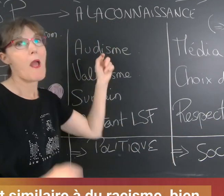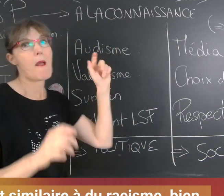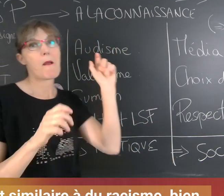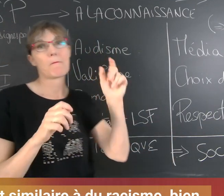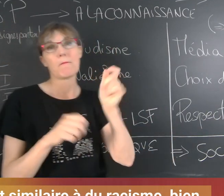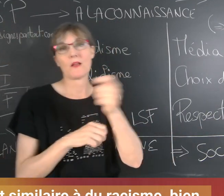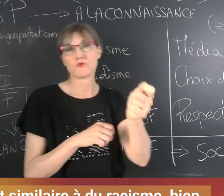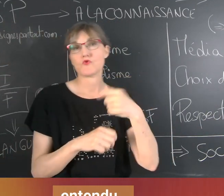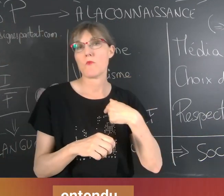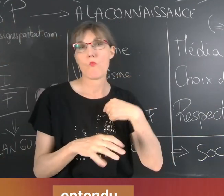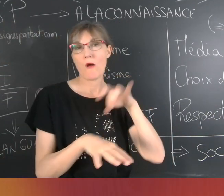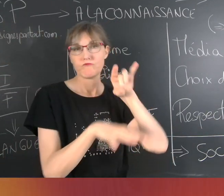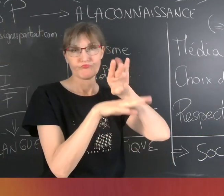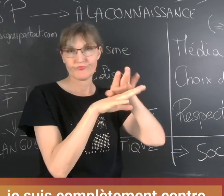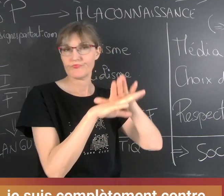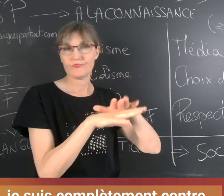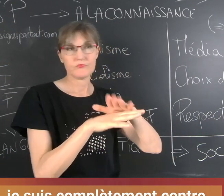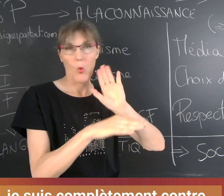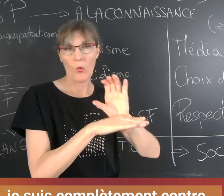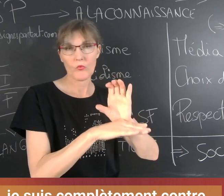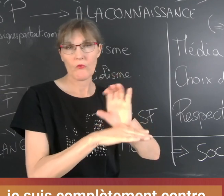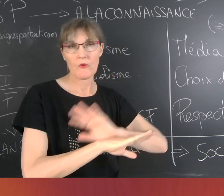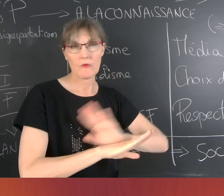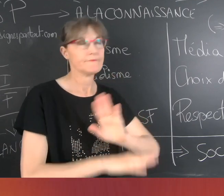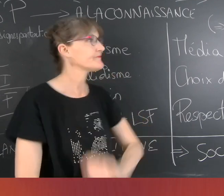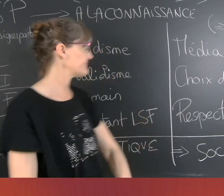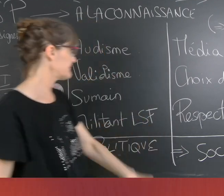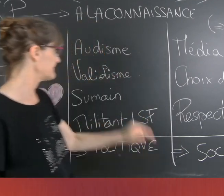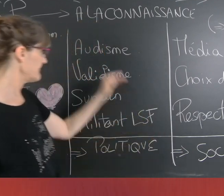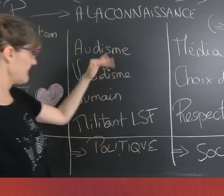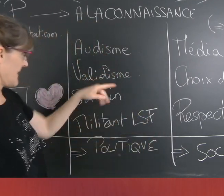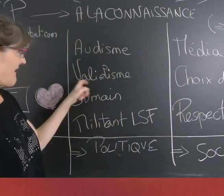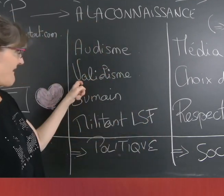racisme. Alors, bien entendu, moi, je suis complètement contre.